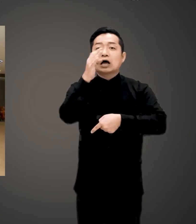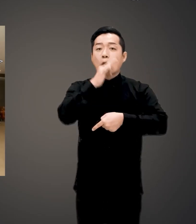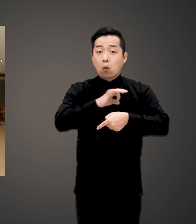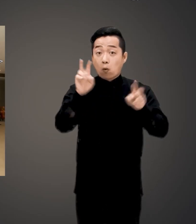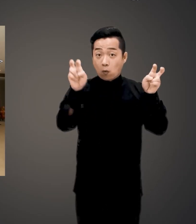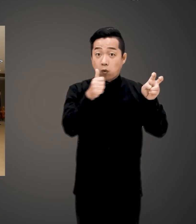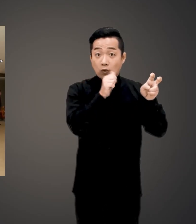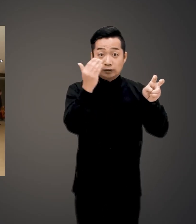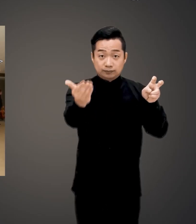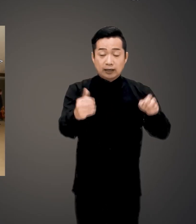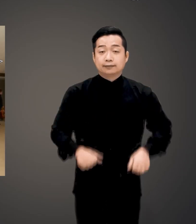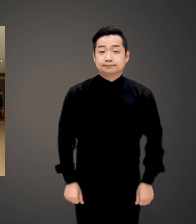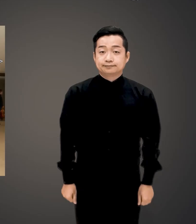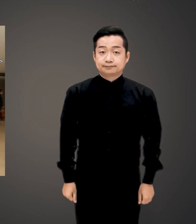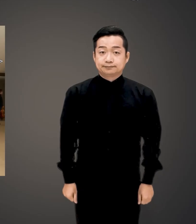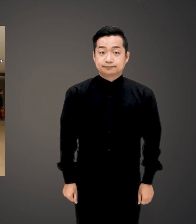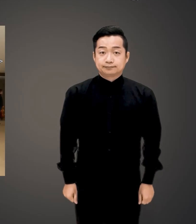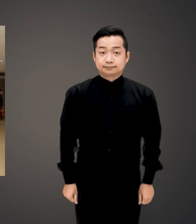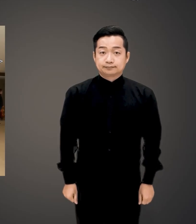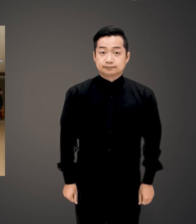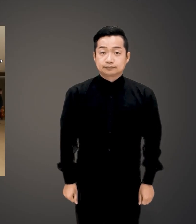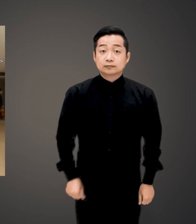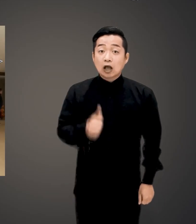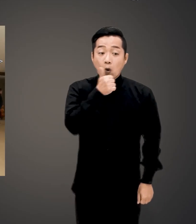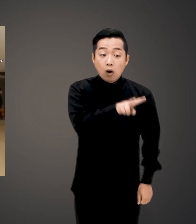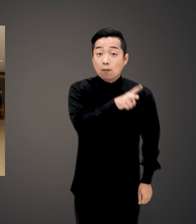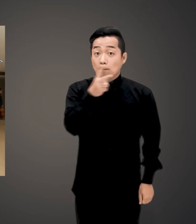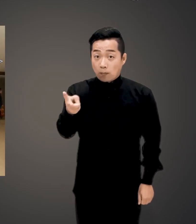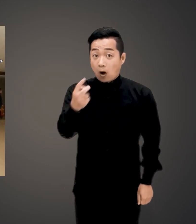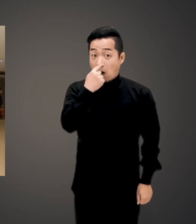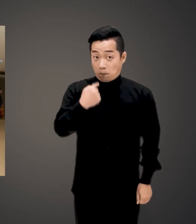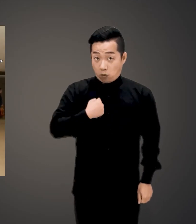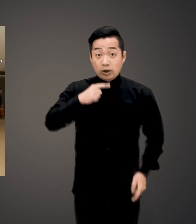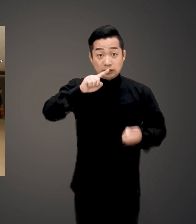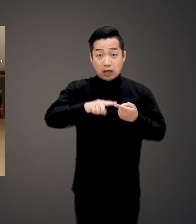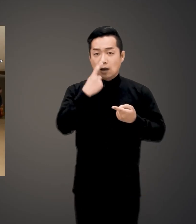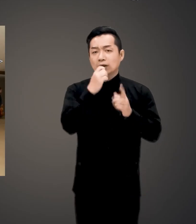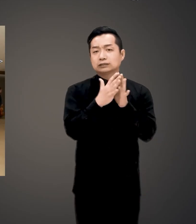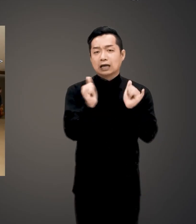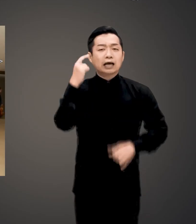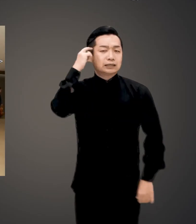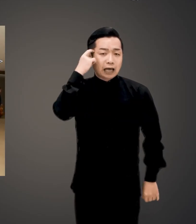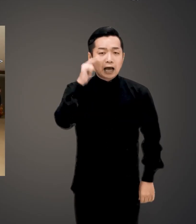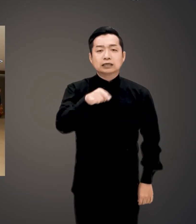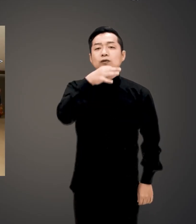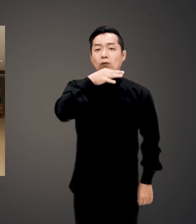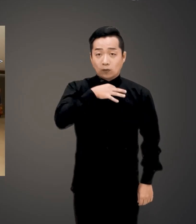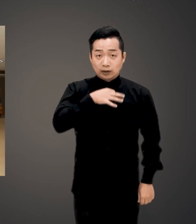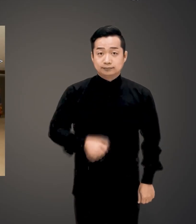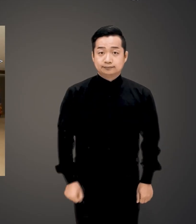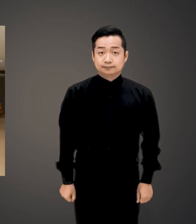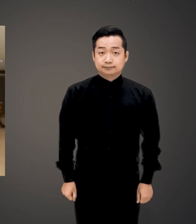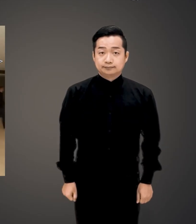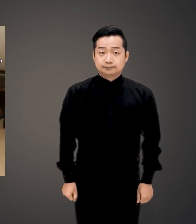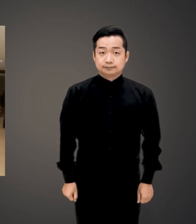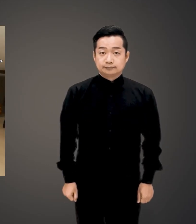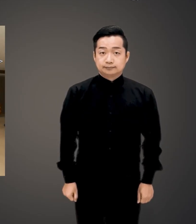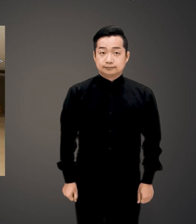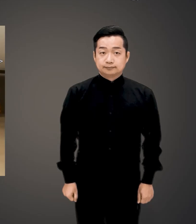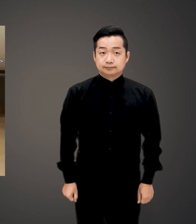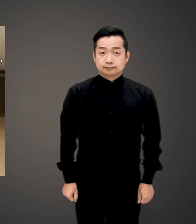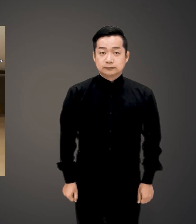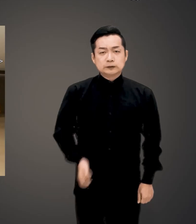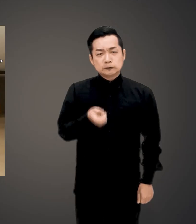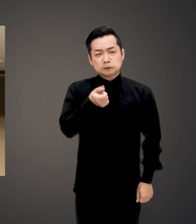toller, als man ist. Das klingt ja eigentlich ein bisschen narzisstisch gestört, aber das hat unglaublich gute empirische